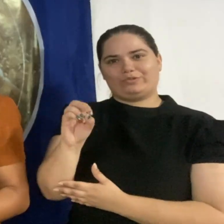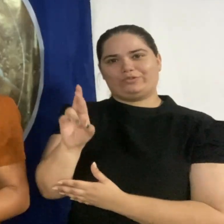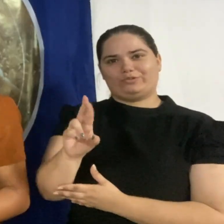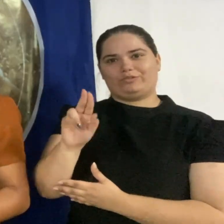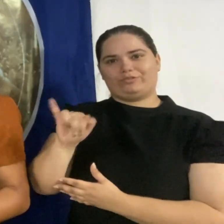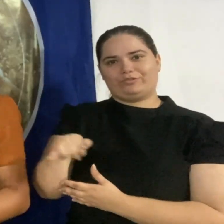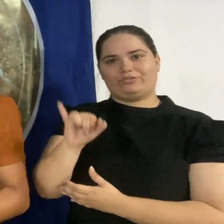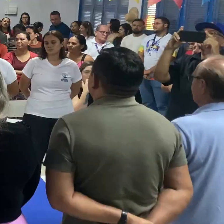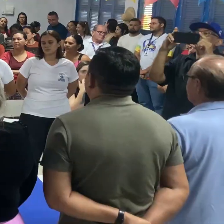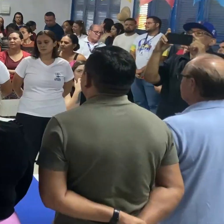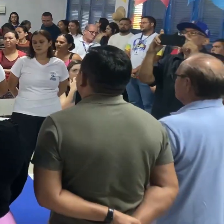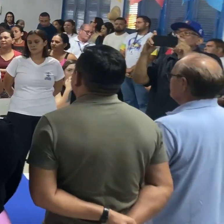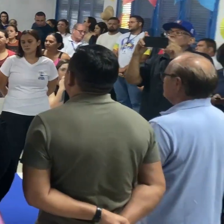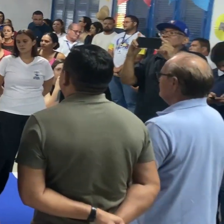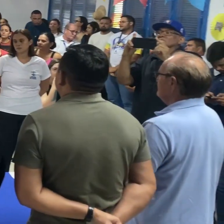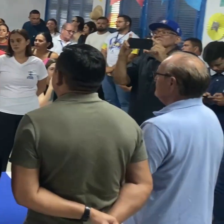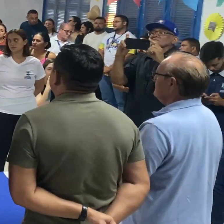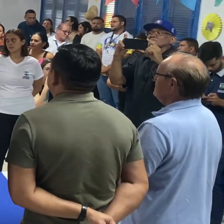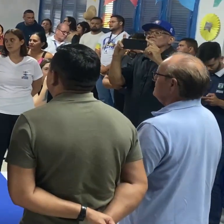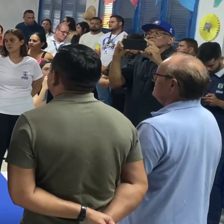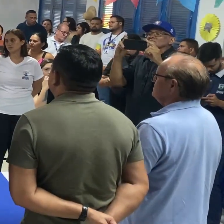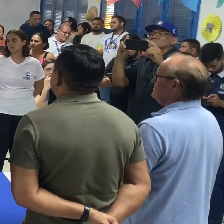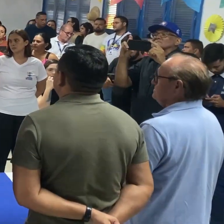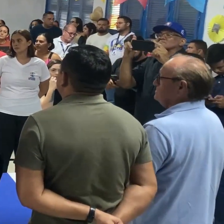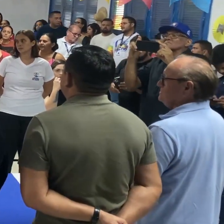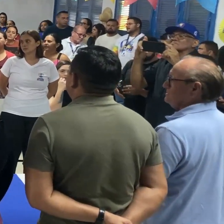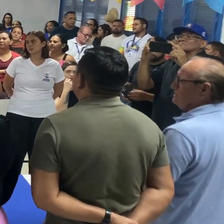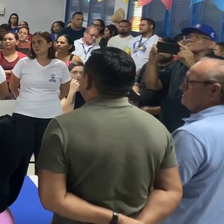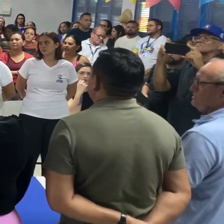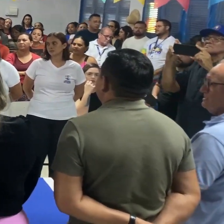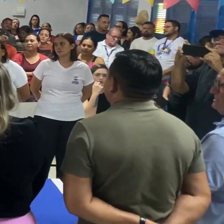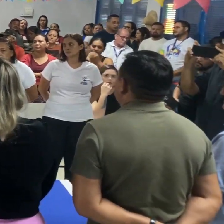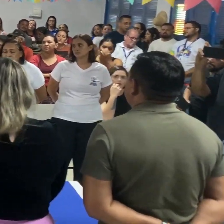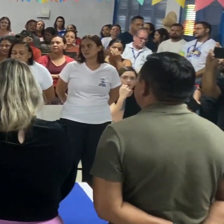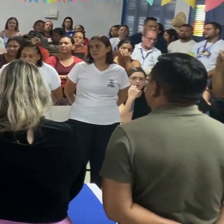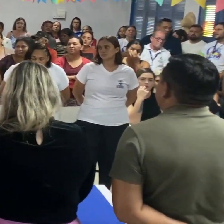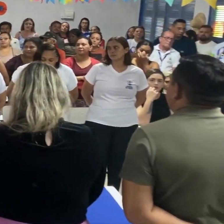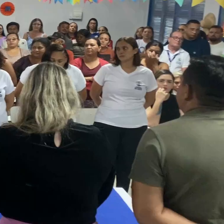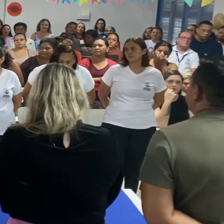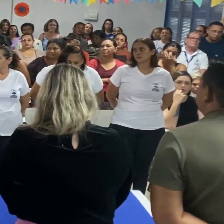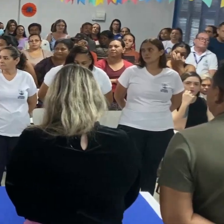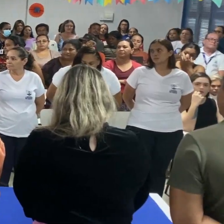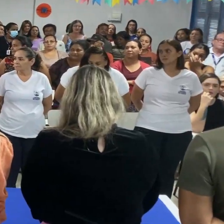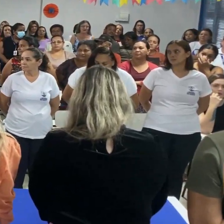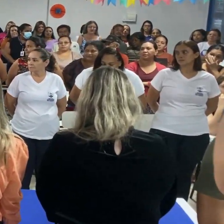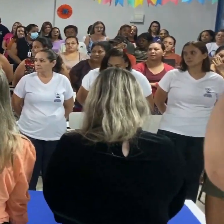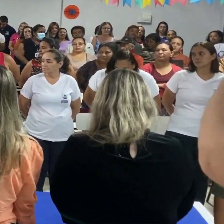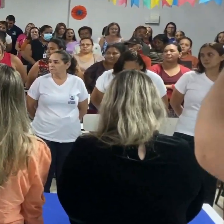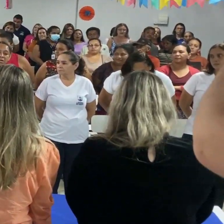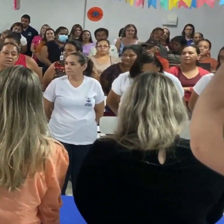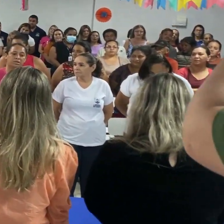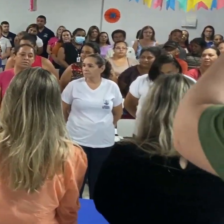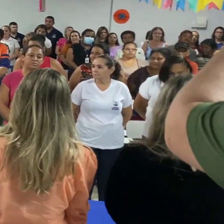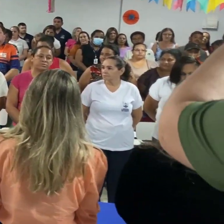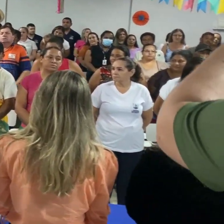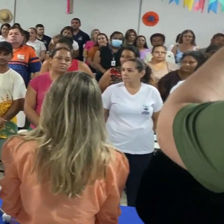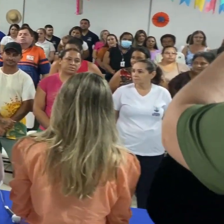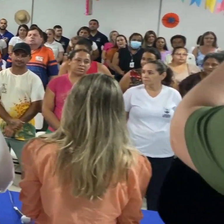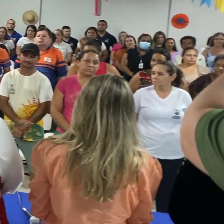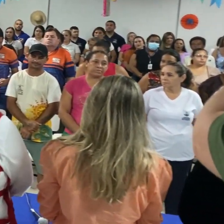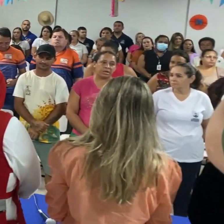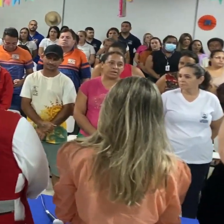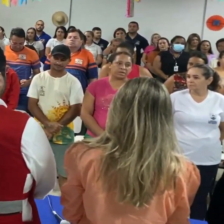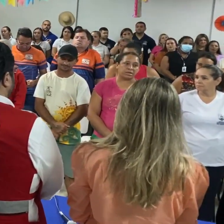desenvolver essa grande ação dentro do município, né, um projeto de autoria do vereador Márcio Michael, né,